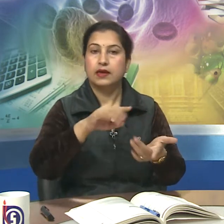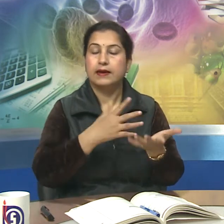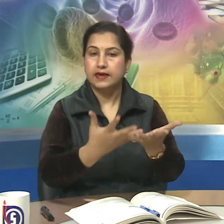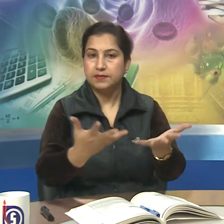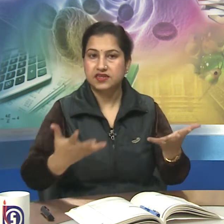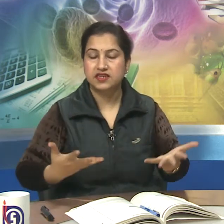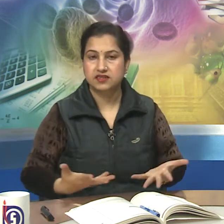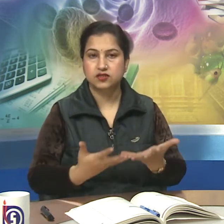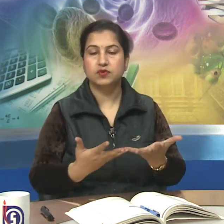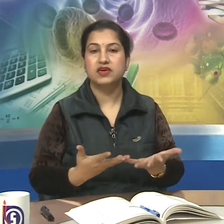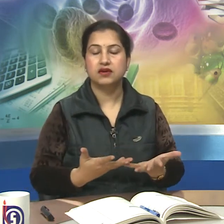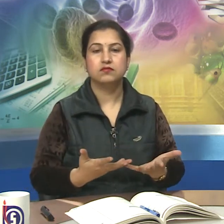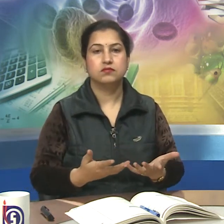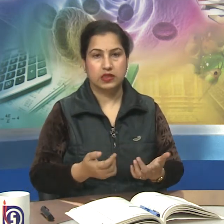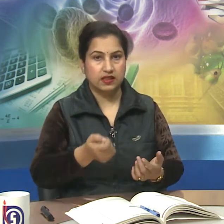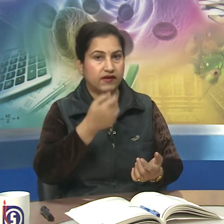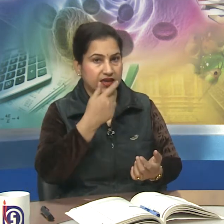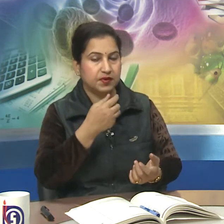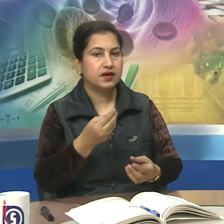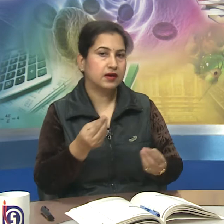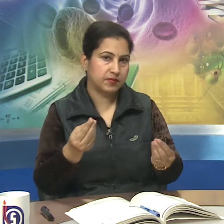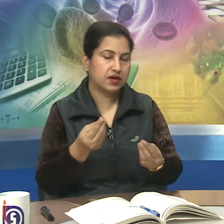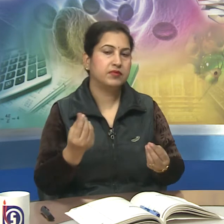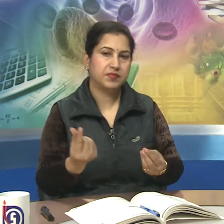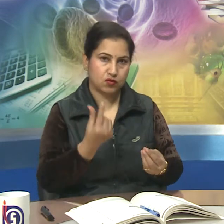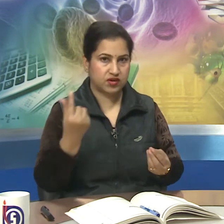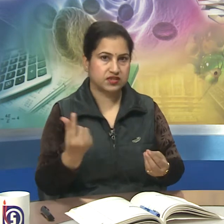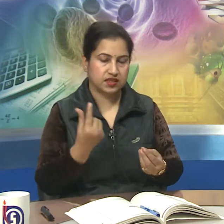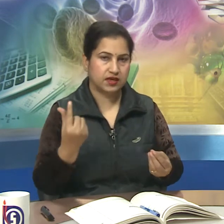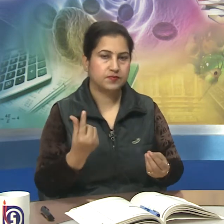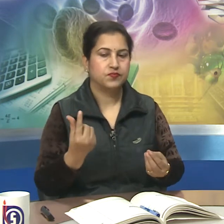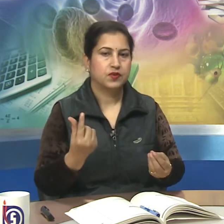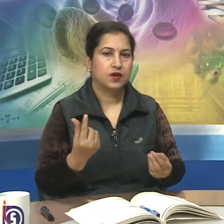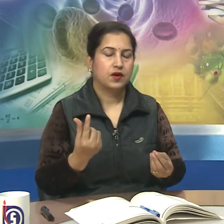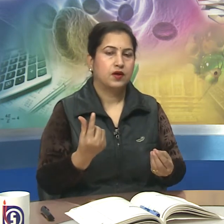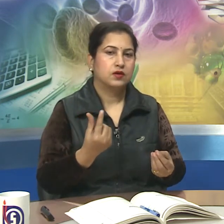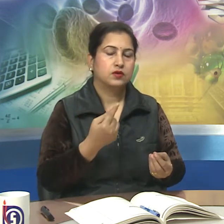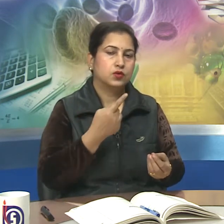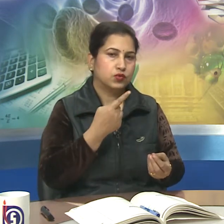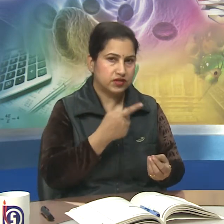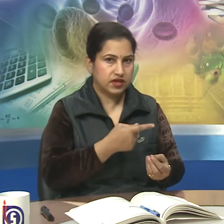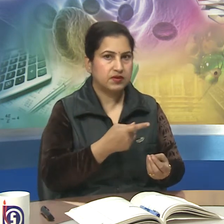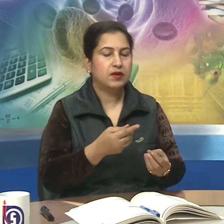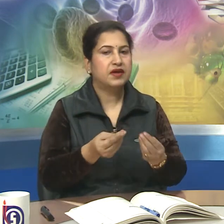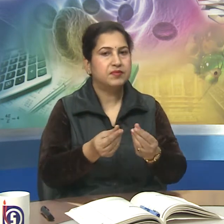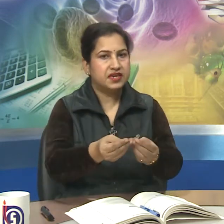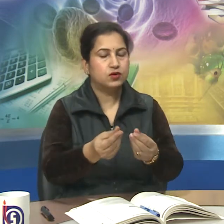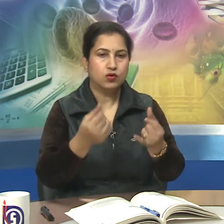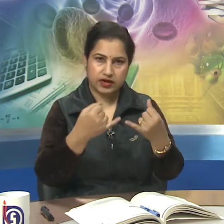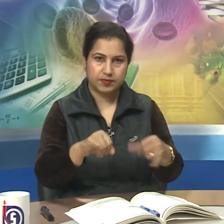कि यह मटीरियल्स भी दवाई में कभी-कभी प्रयोग किए जाते हैं तो यह हमारी मिट्टी को खराब